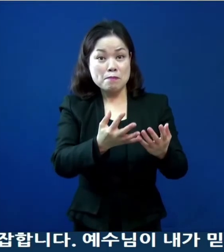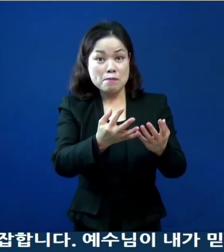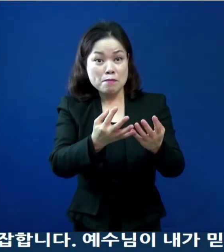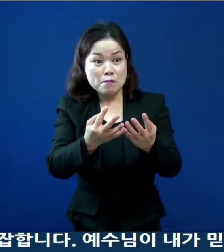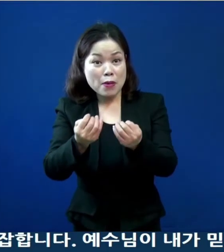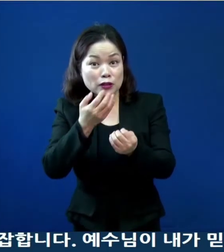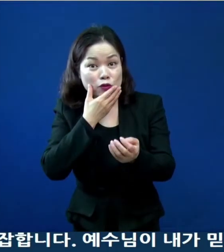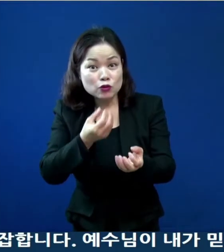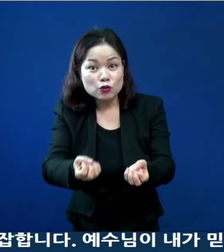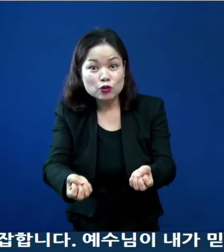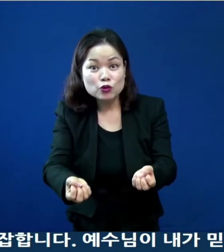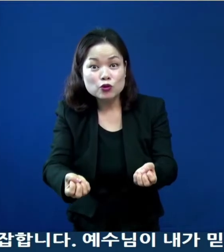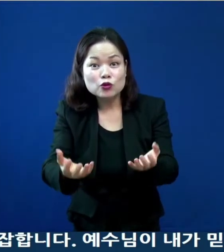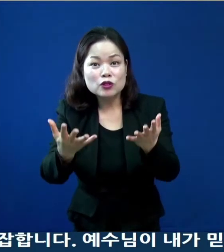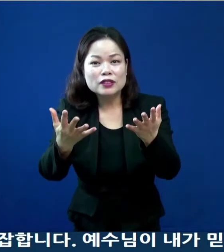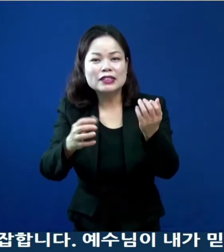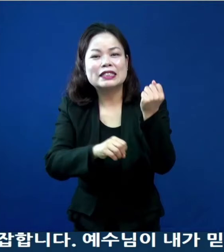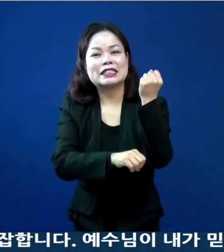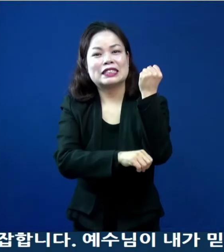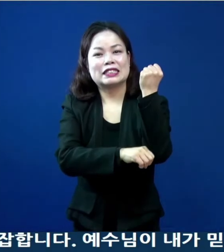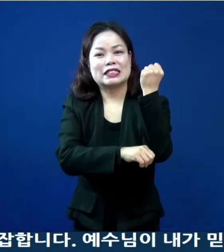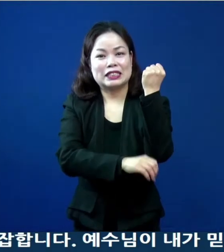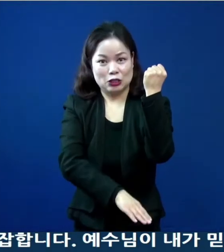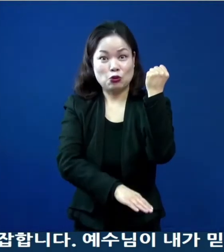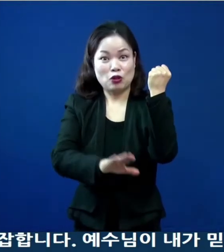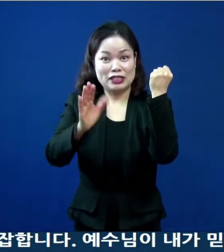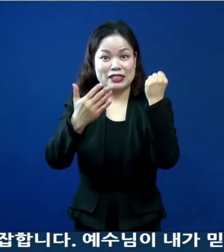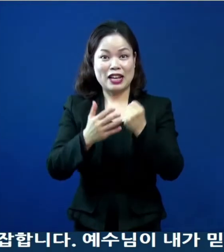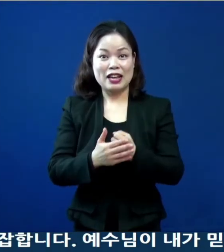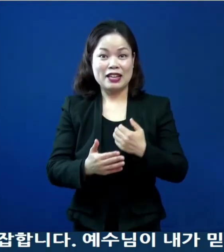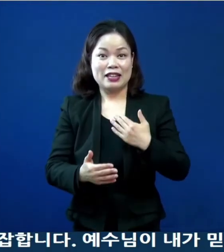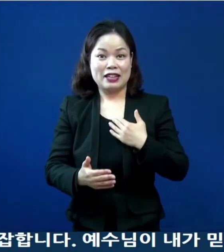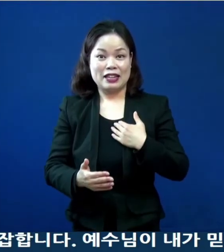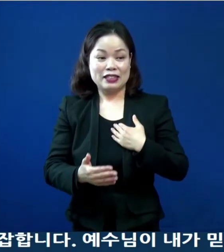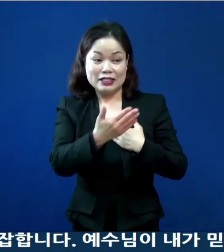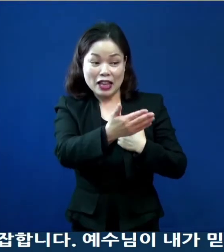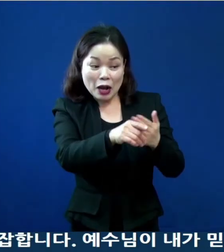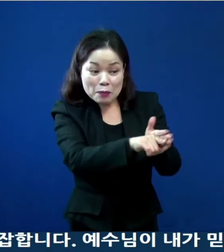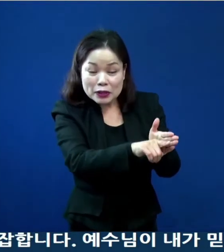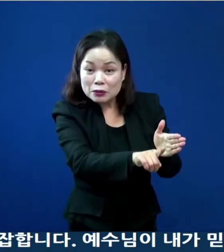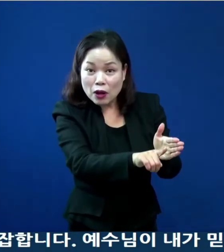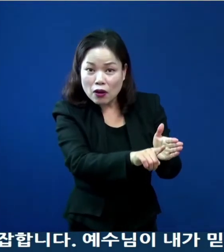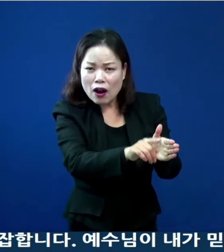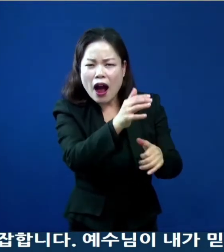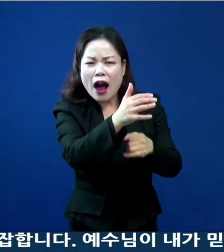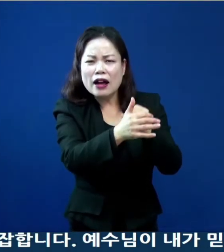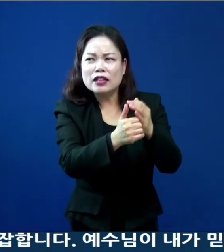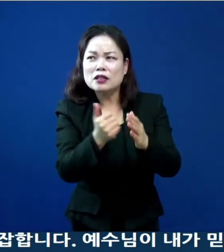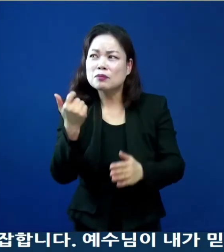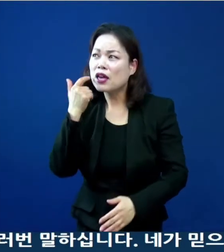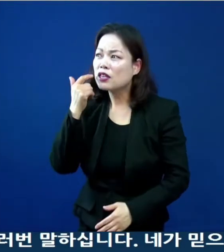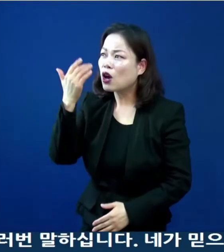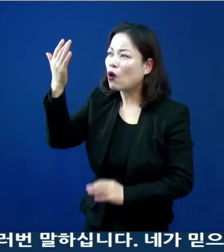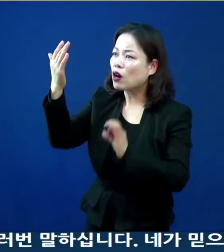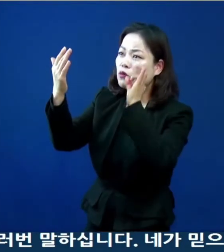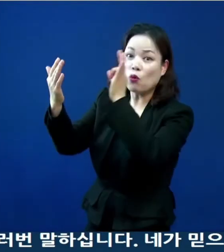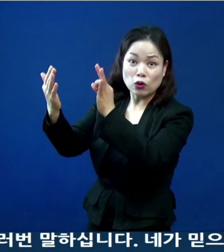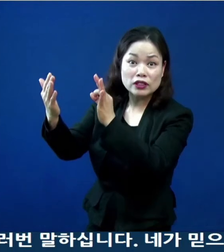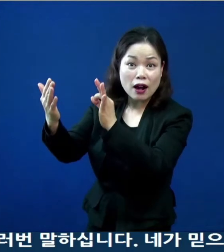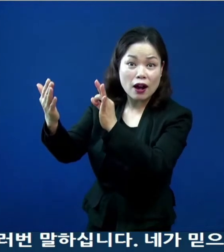많은 축복의 근원이라는 겁니다. 내가 믿으면 뭐? 하나님의 영광을